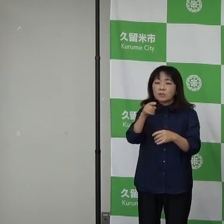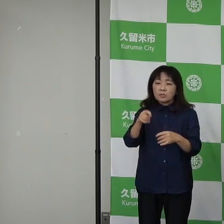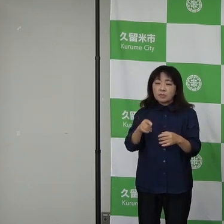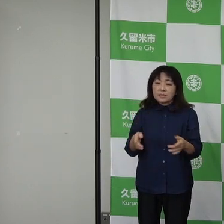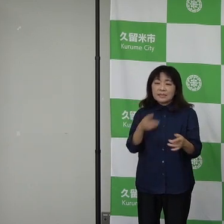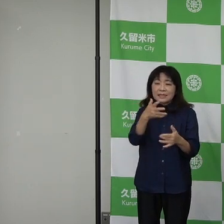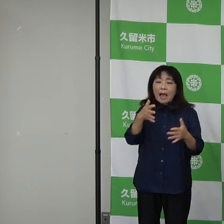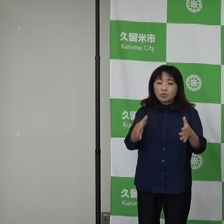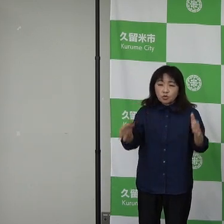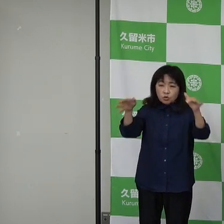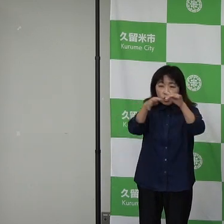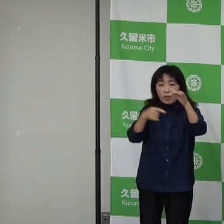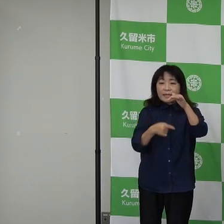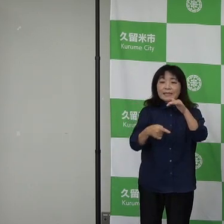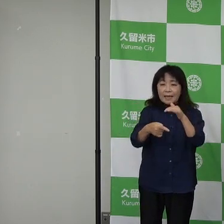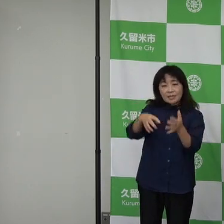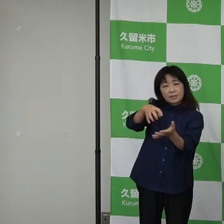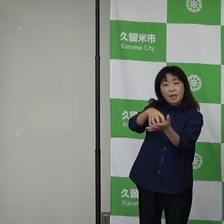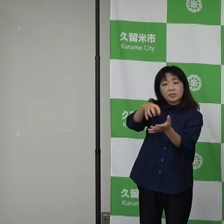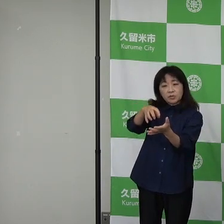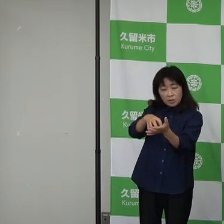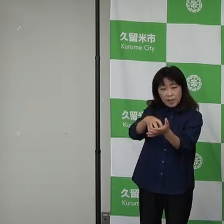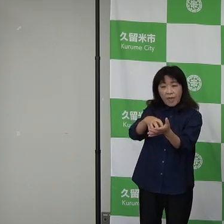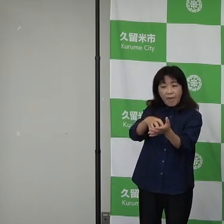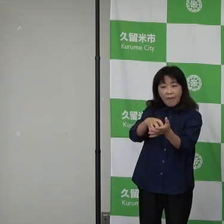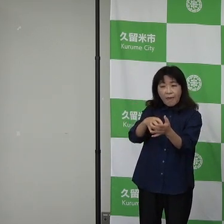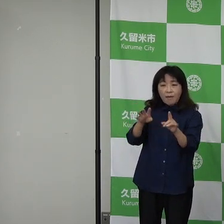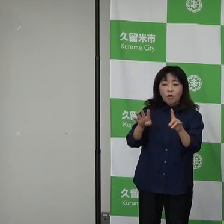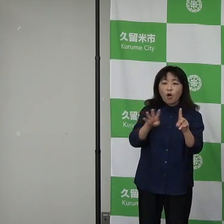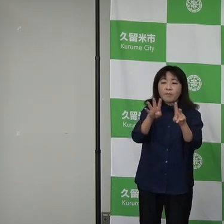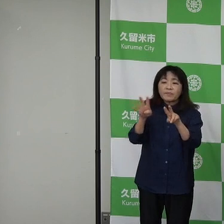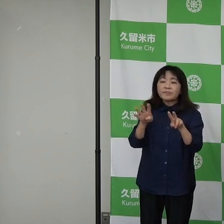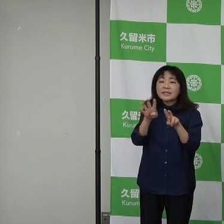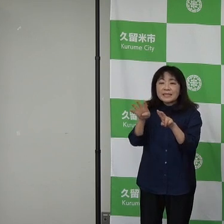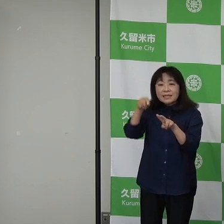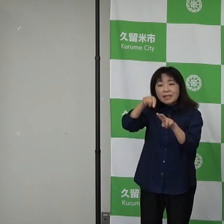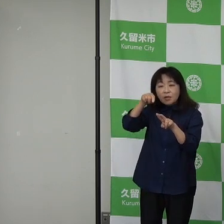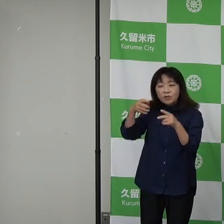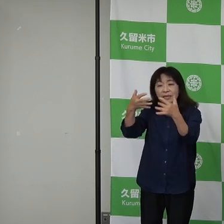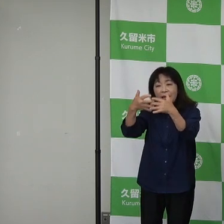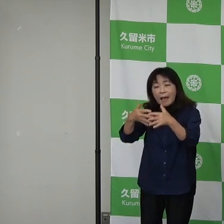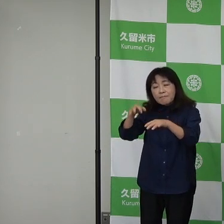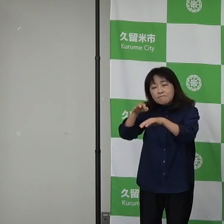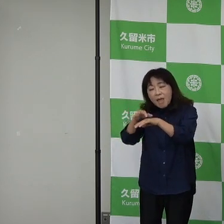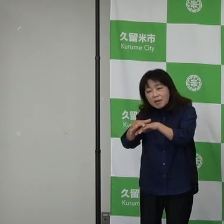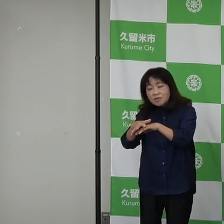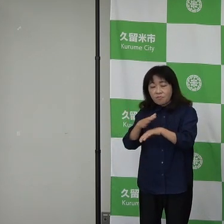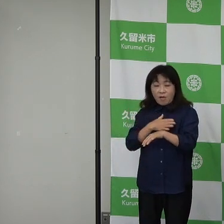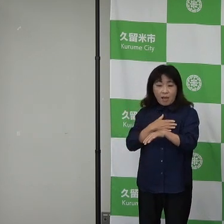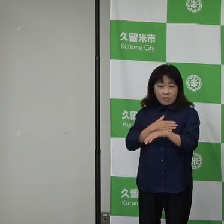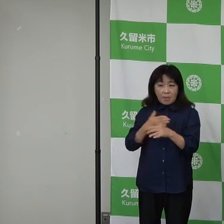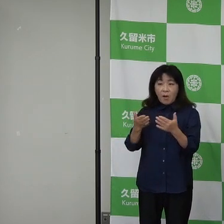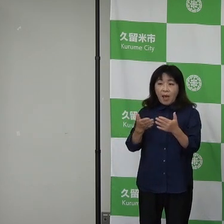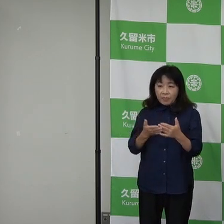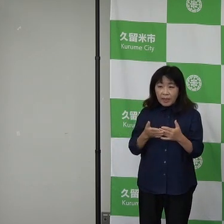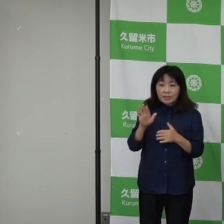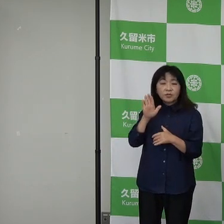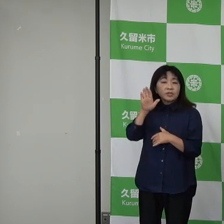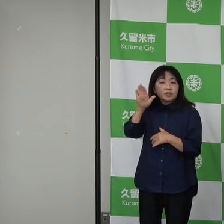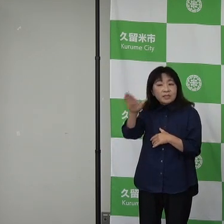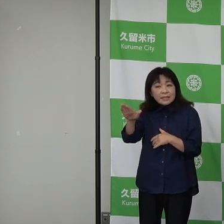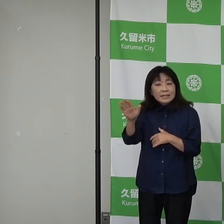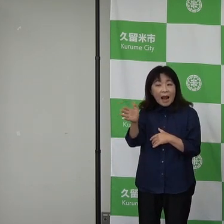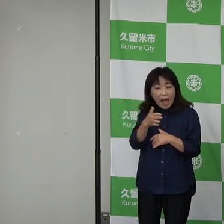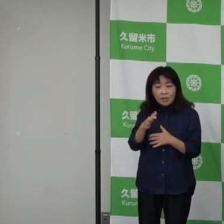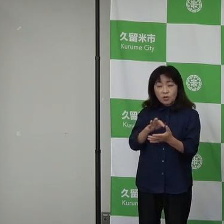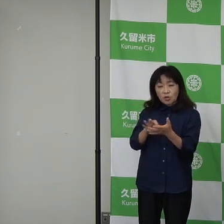設置をしますので、コンビニ端末の便利さを実感してもらい、次回からのコンビニの利用